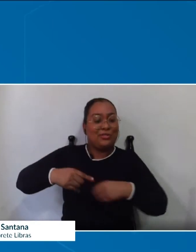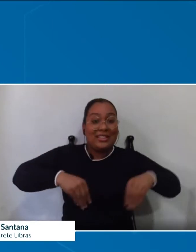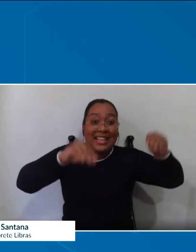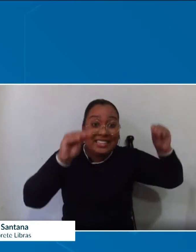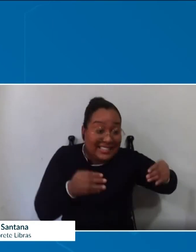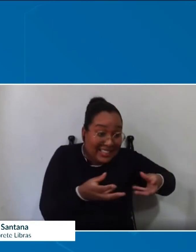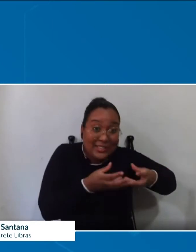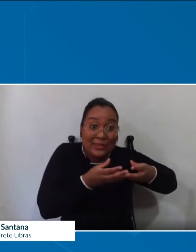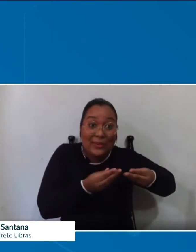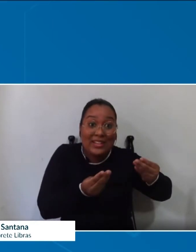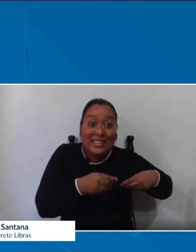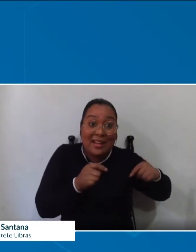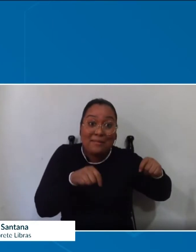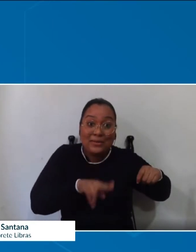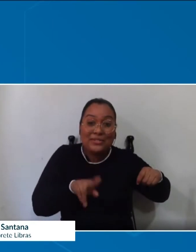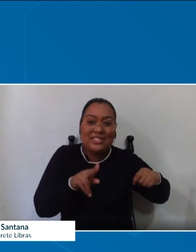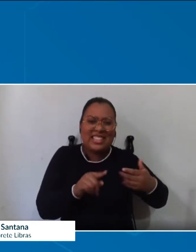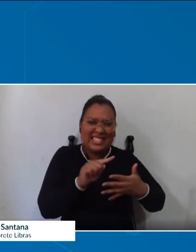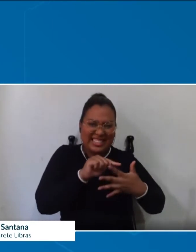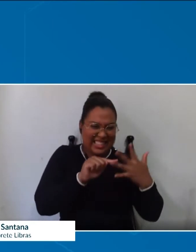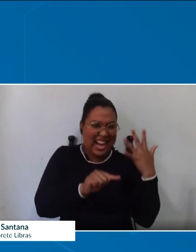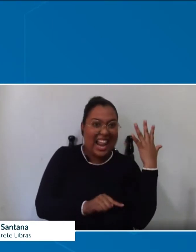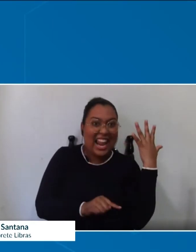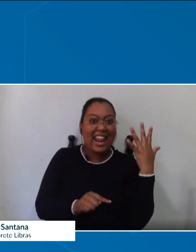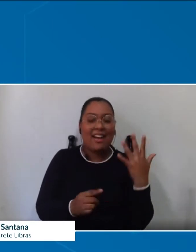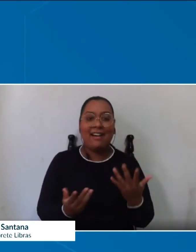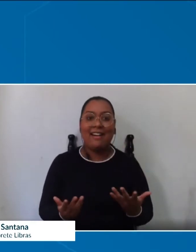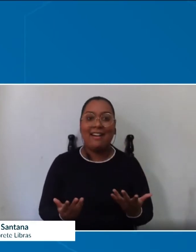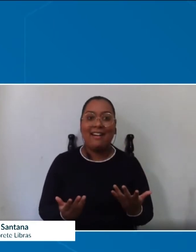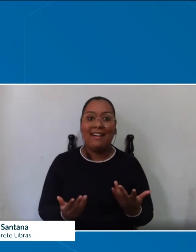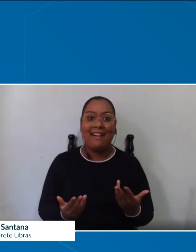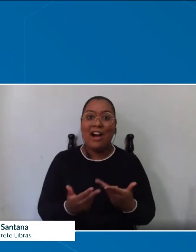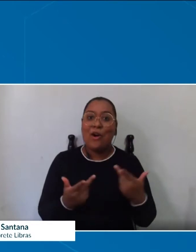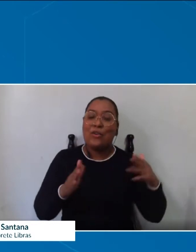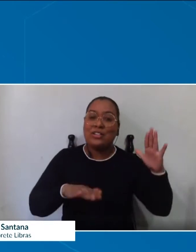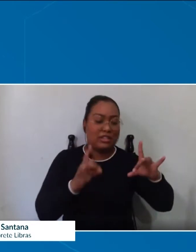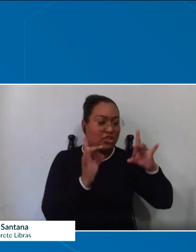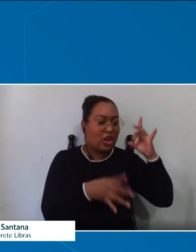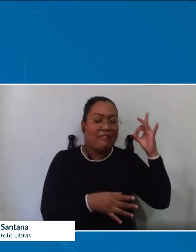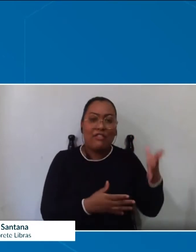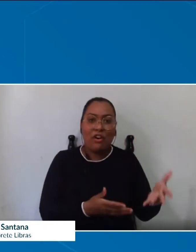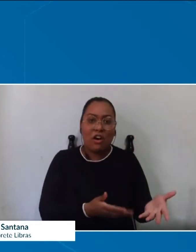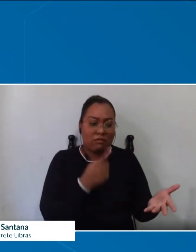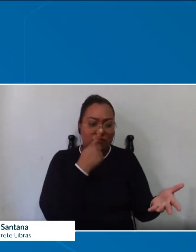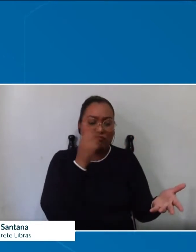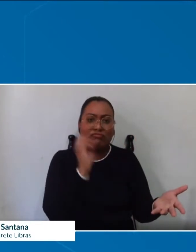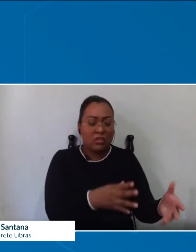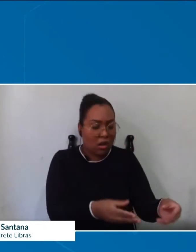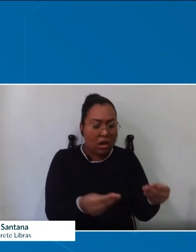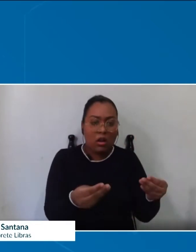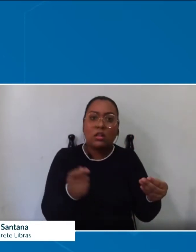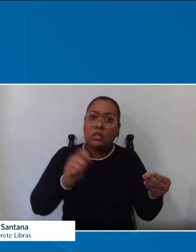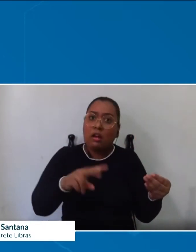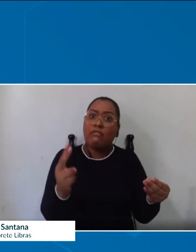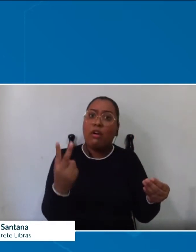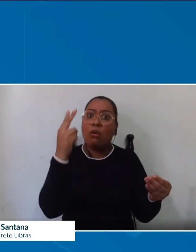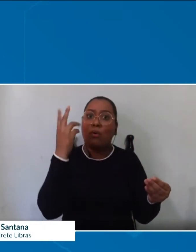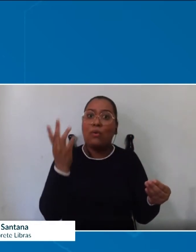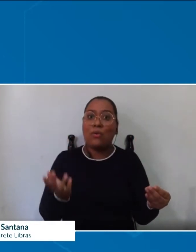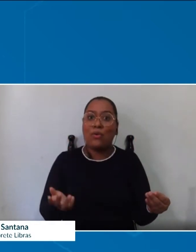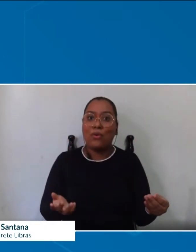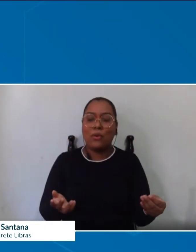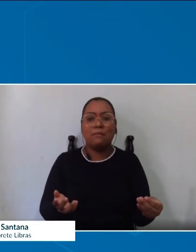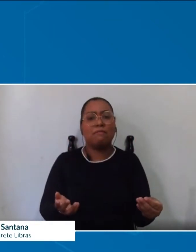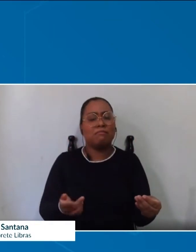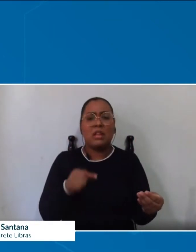só quanta coisa que a gente pode fazer com algo que a gente está jogando fora hoje, né? E posso lhe garantir, com